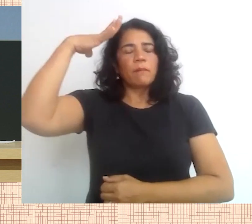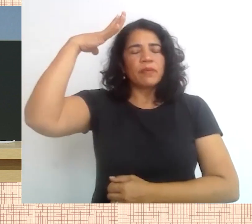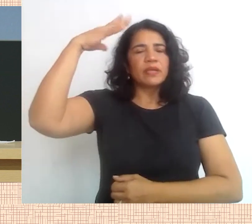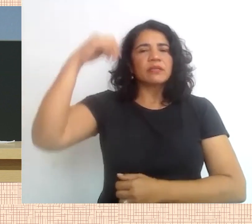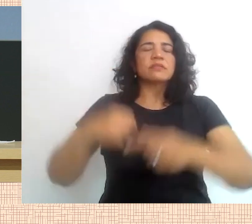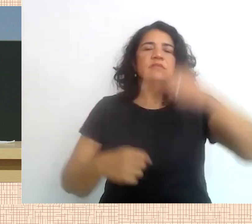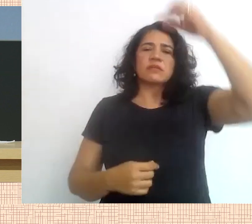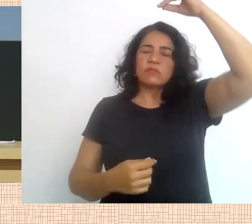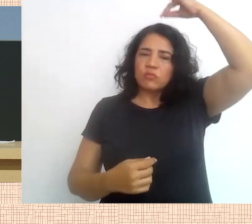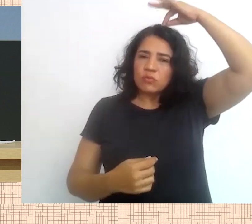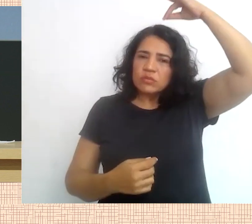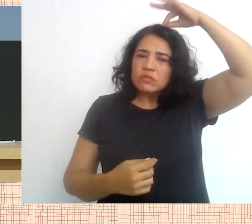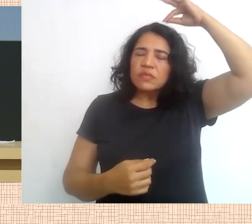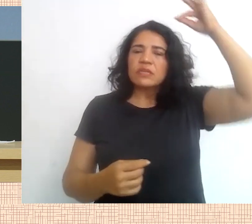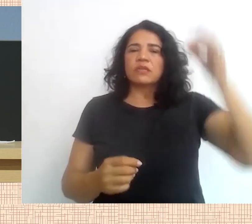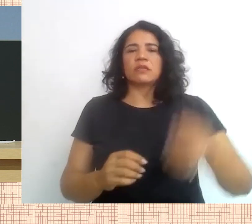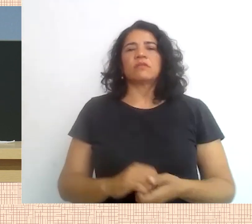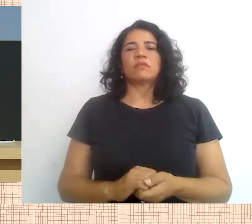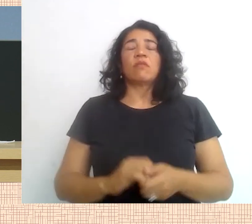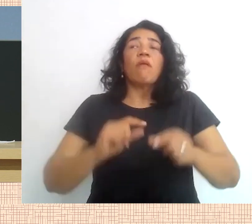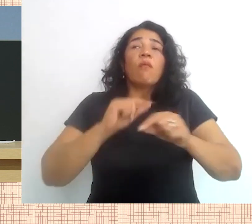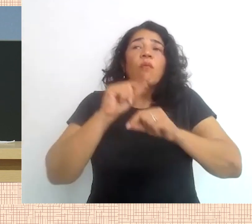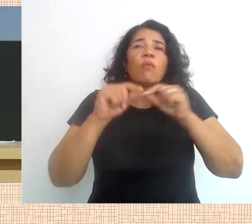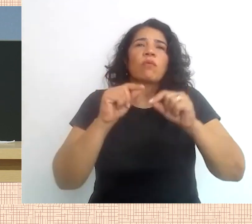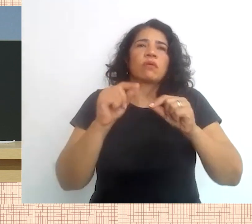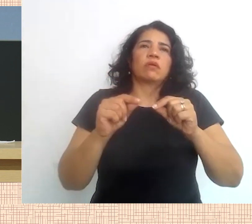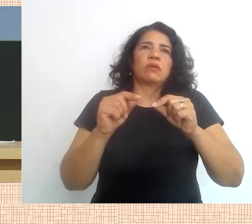todas as coisas em Cristo,